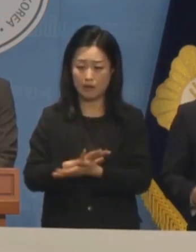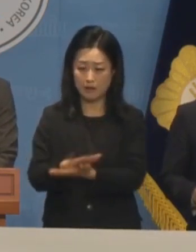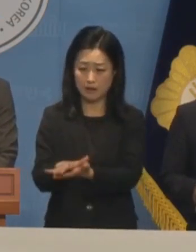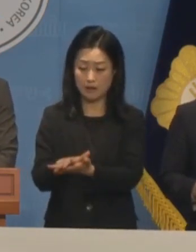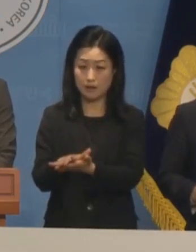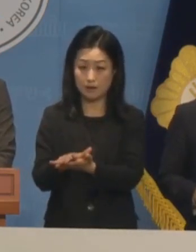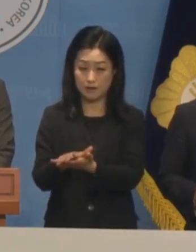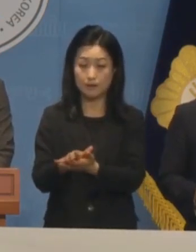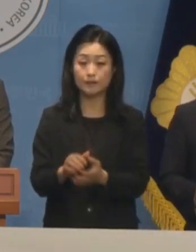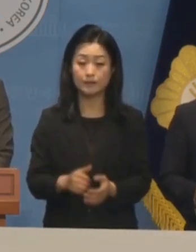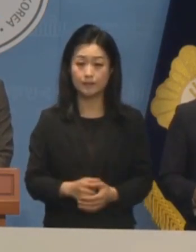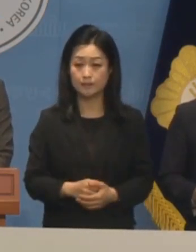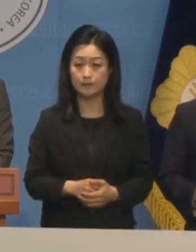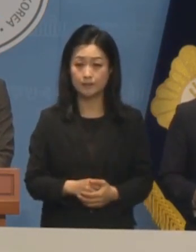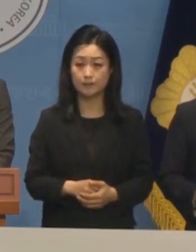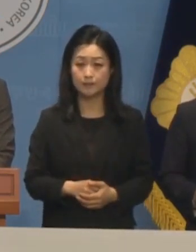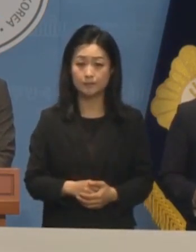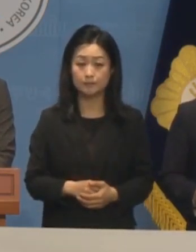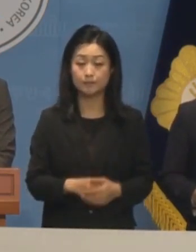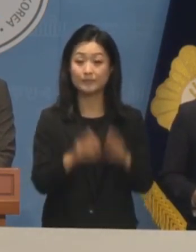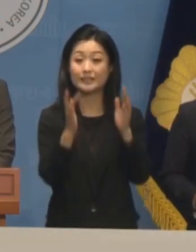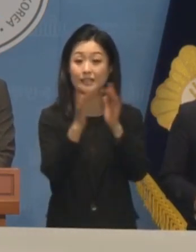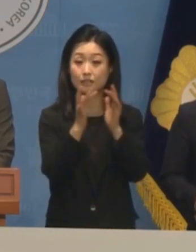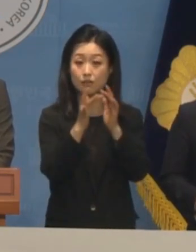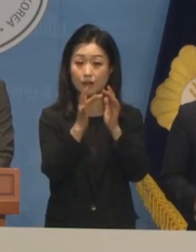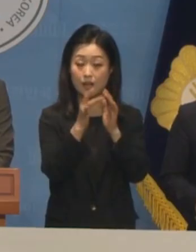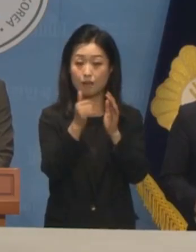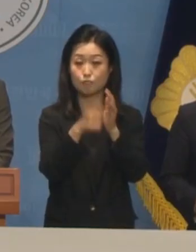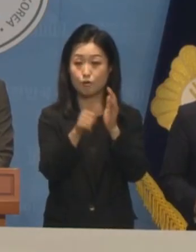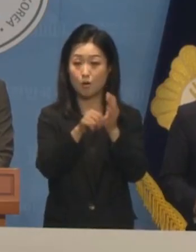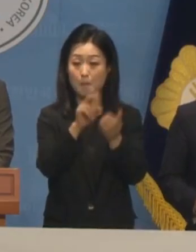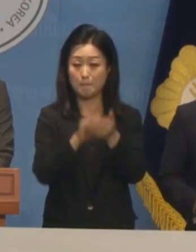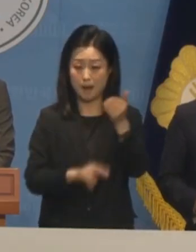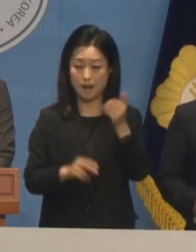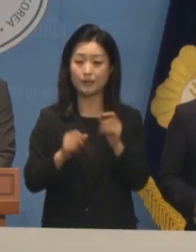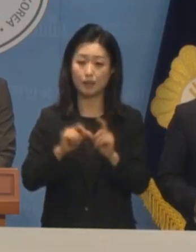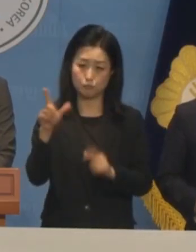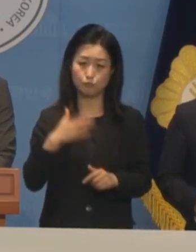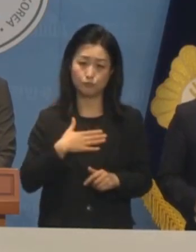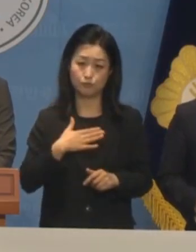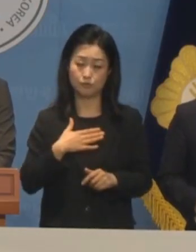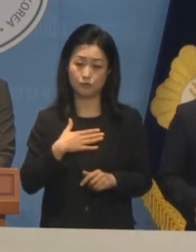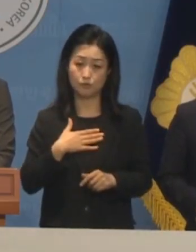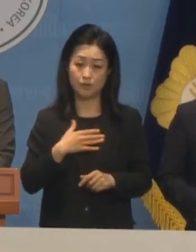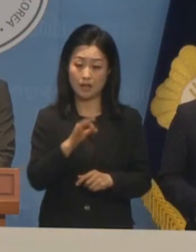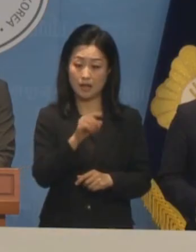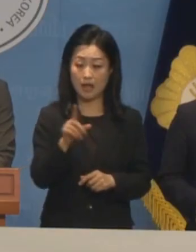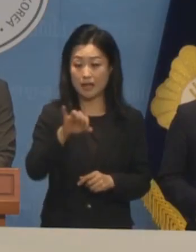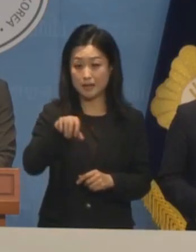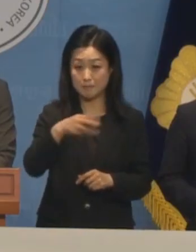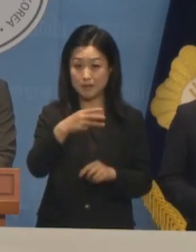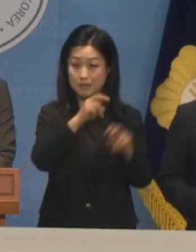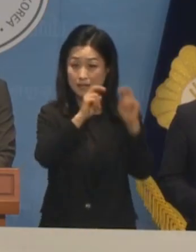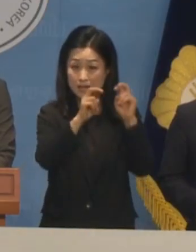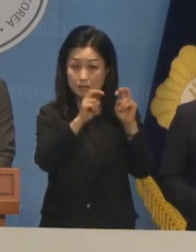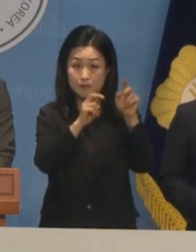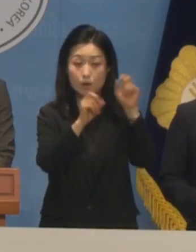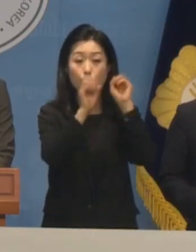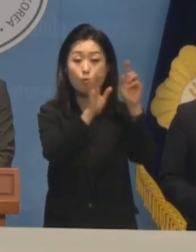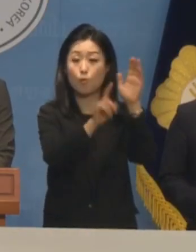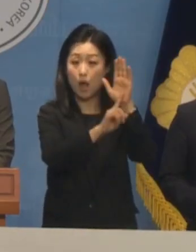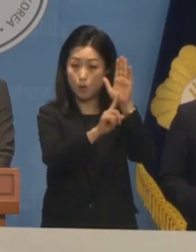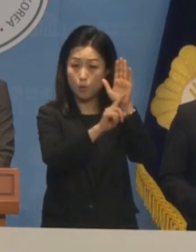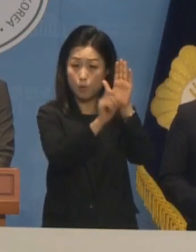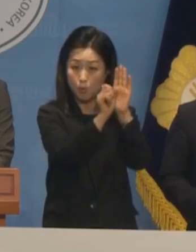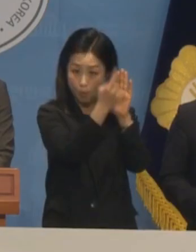고사시킨 것입니다. 온라인 매출이 대부분인 저희 아이밀은 아이밀이라는 대기업이 키워드 광고를 통해